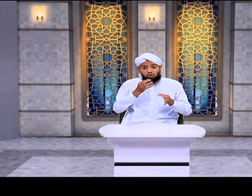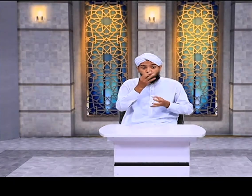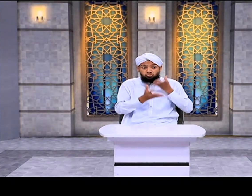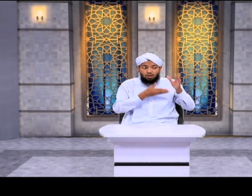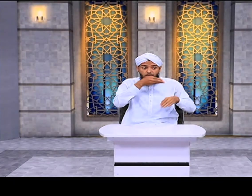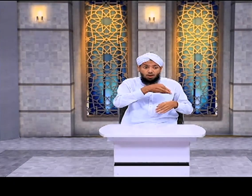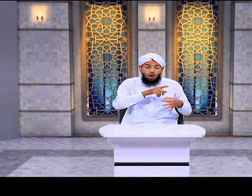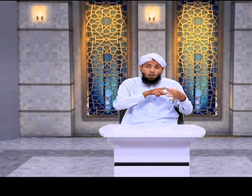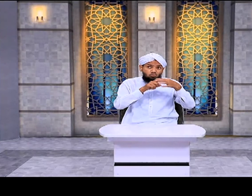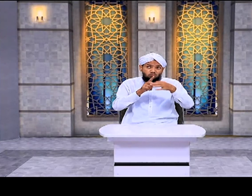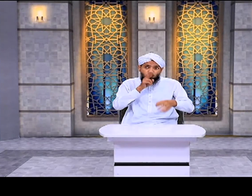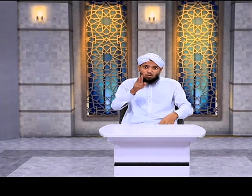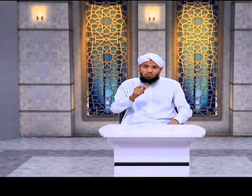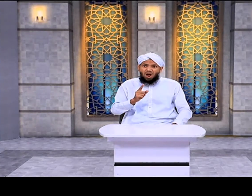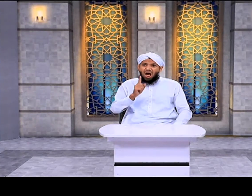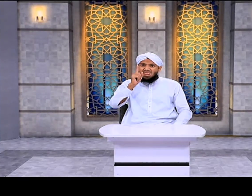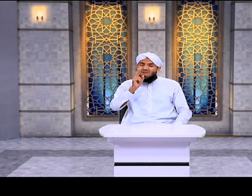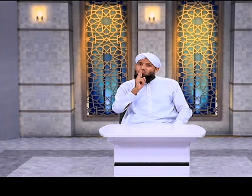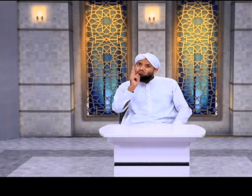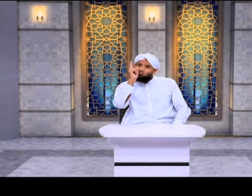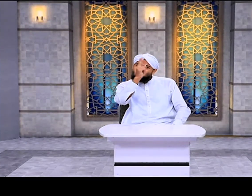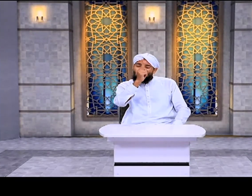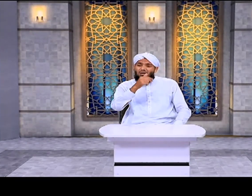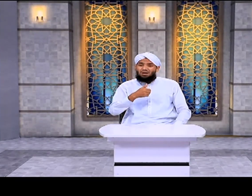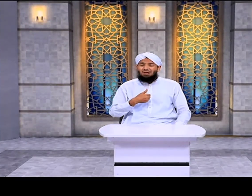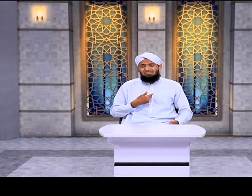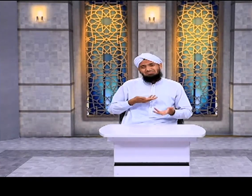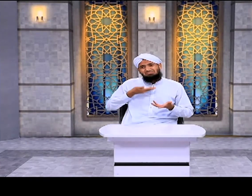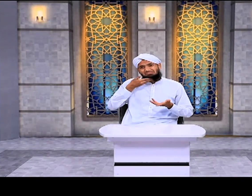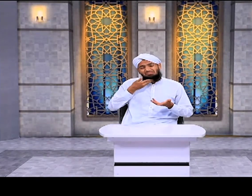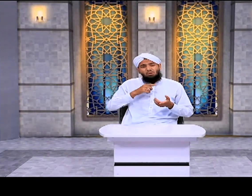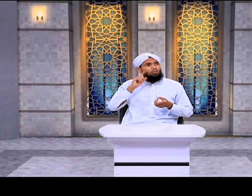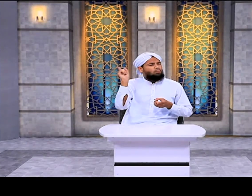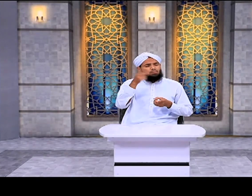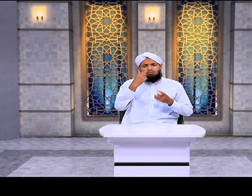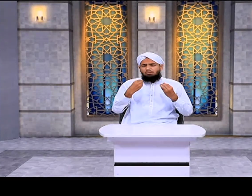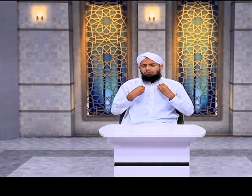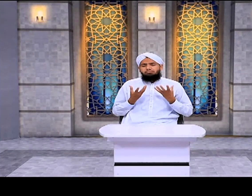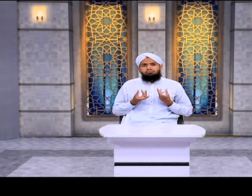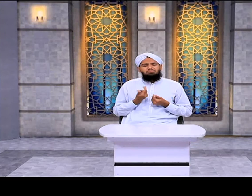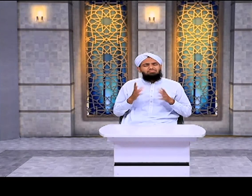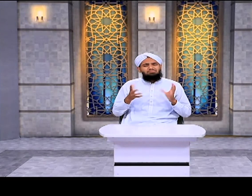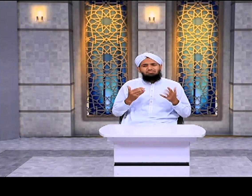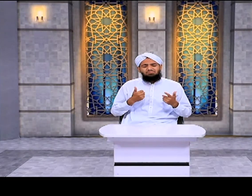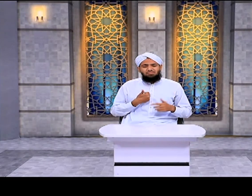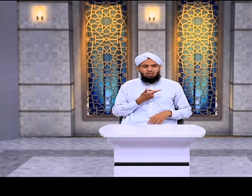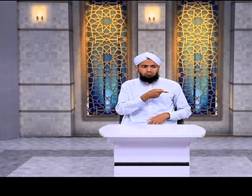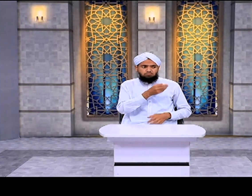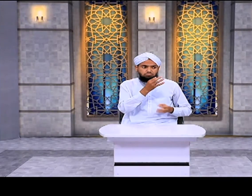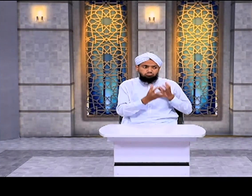گے، اپنے رب کو پکارو کہ تمہارے رب کے سوا کوئی خیر والا نہیں۔ چنانچہ اب اہل جہنم اپنے رب کو